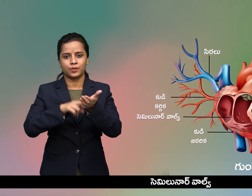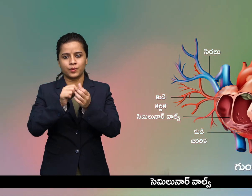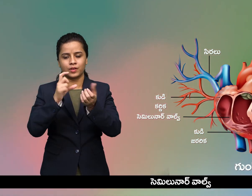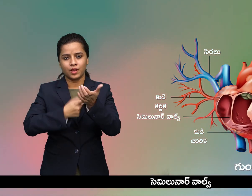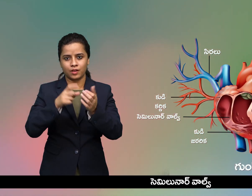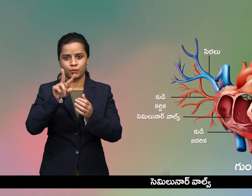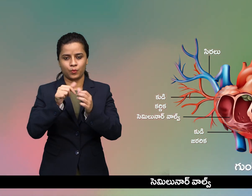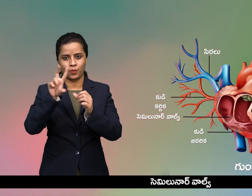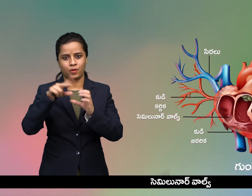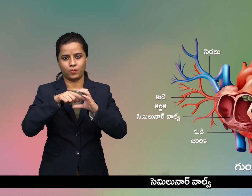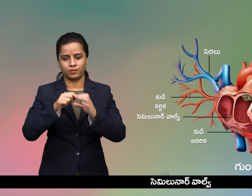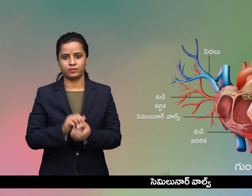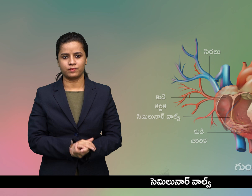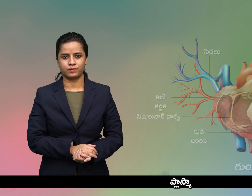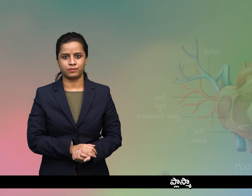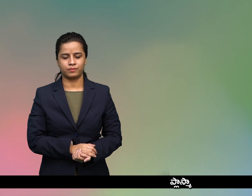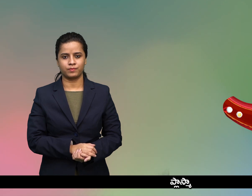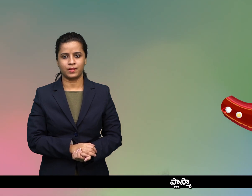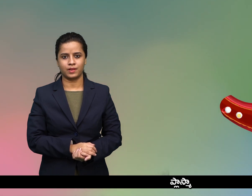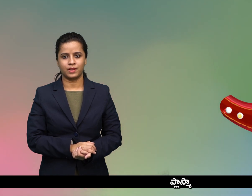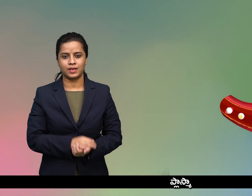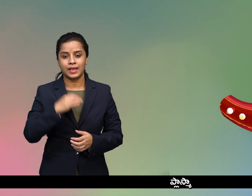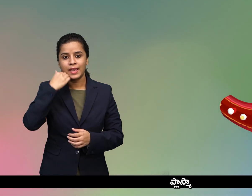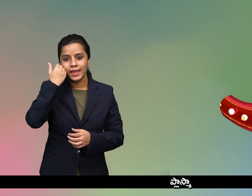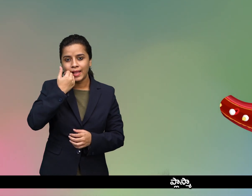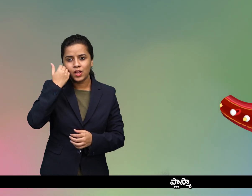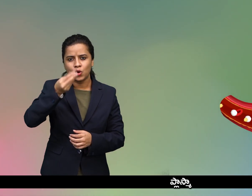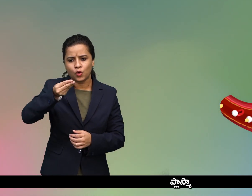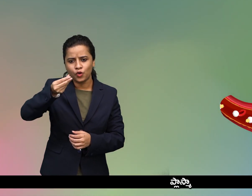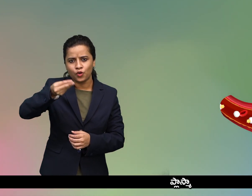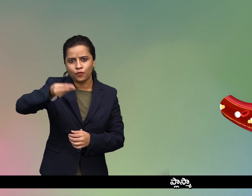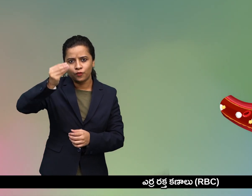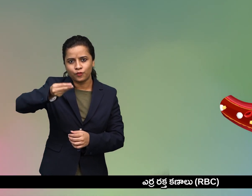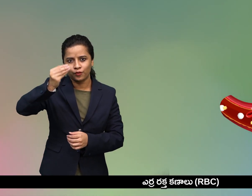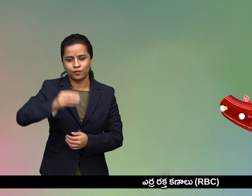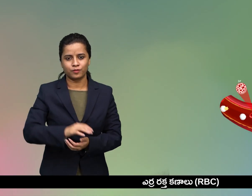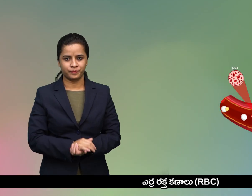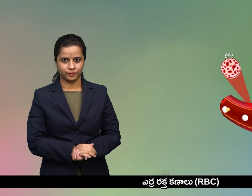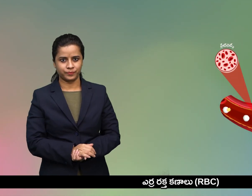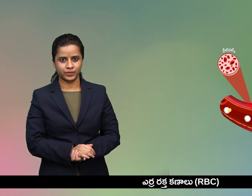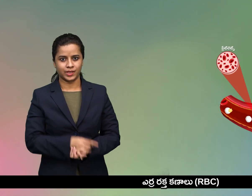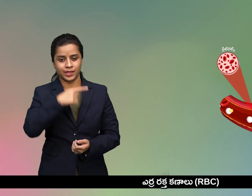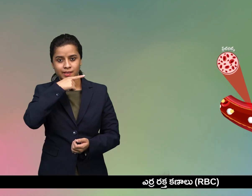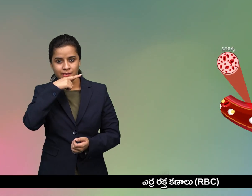ప్లాస్మా, ఎర్ర రక్త కణాలు